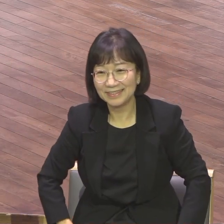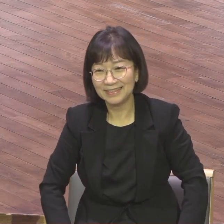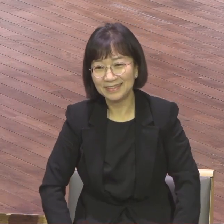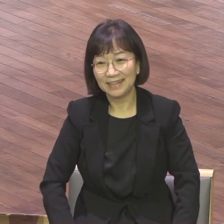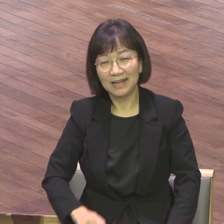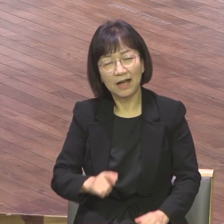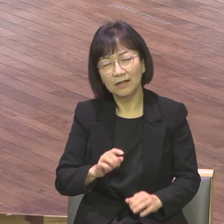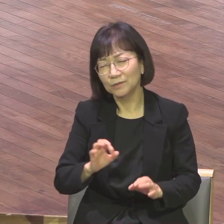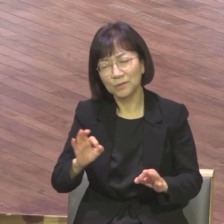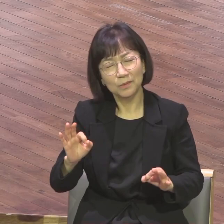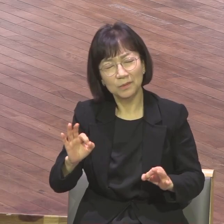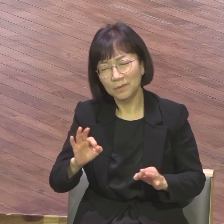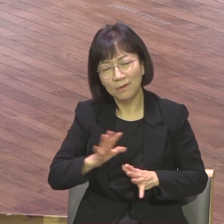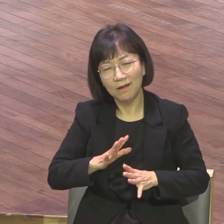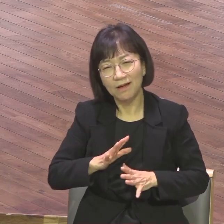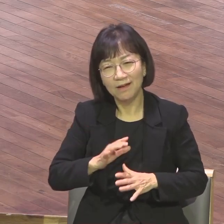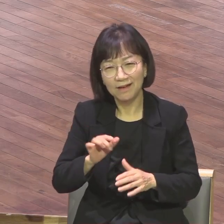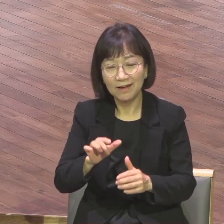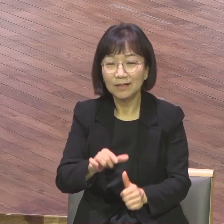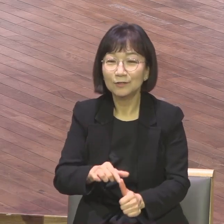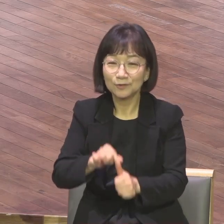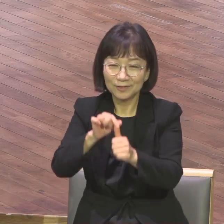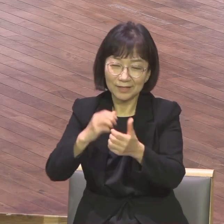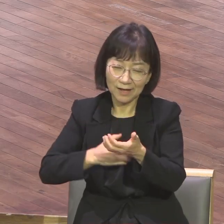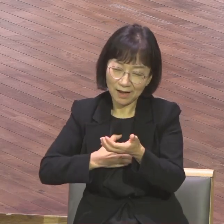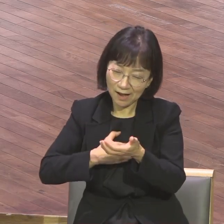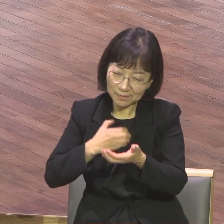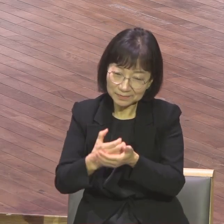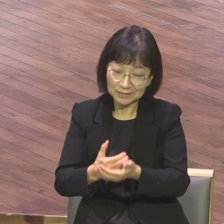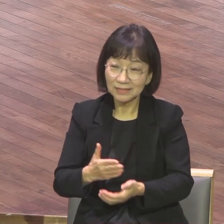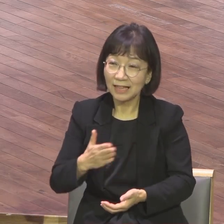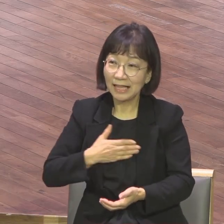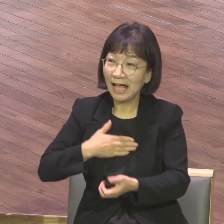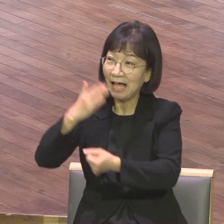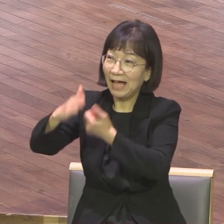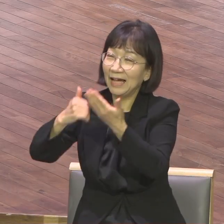이런 놀라운 구원의 감격, 하나님의 자녀라는